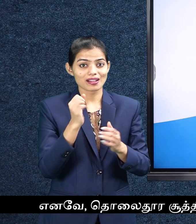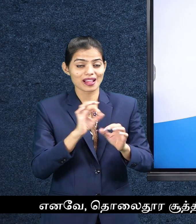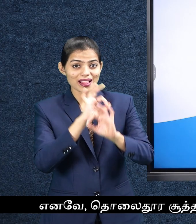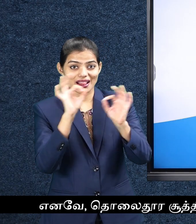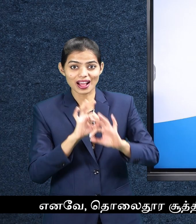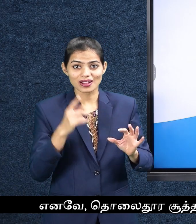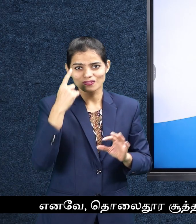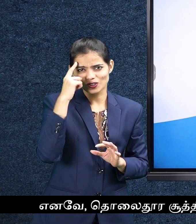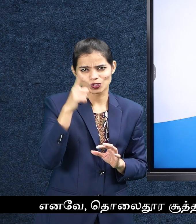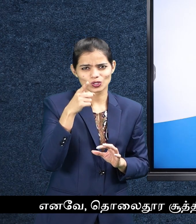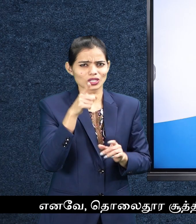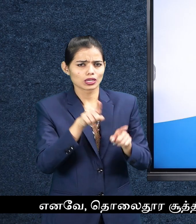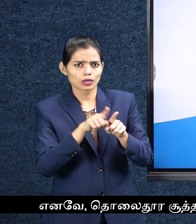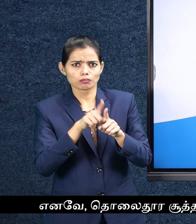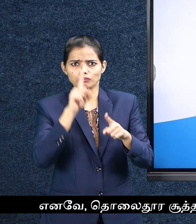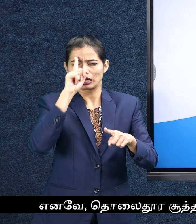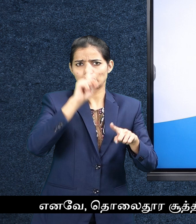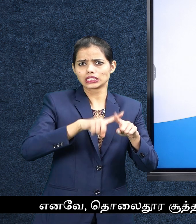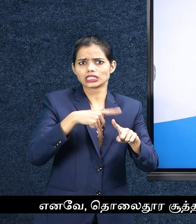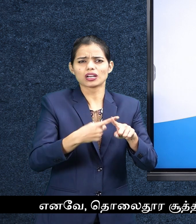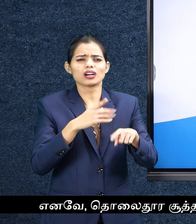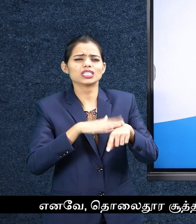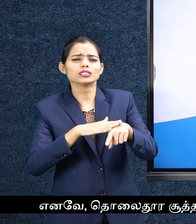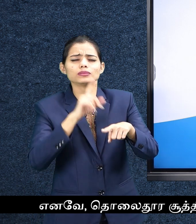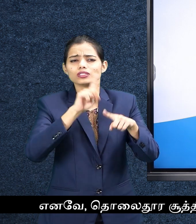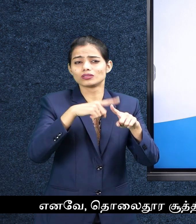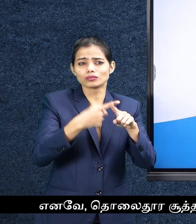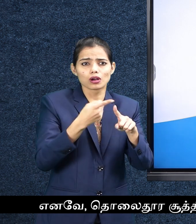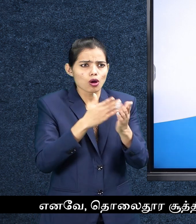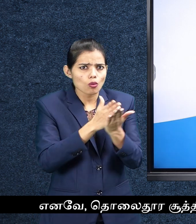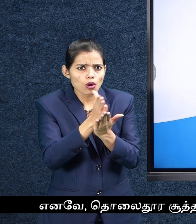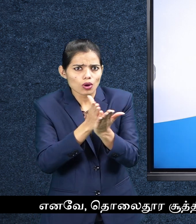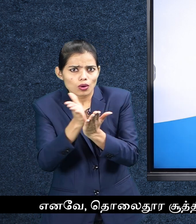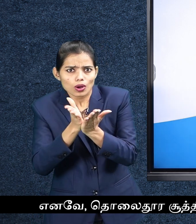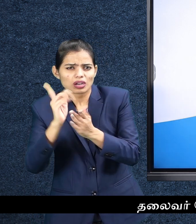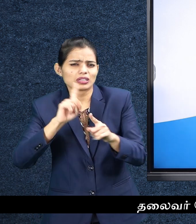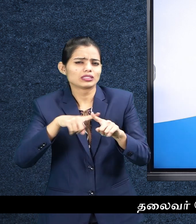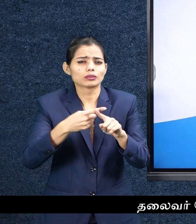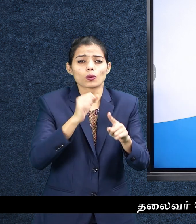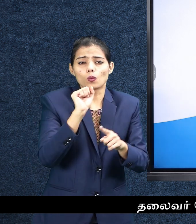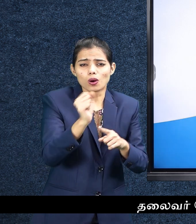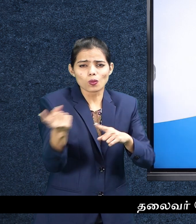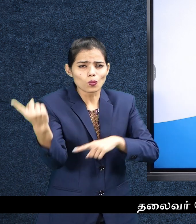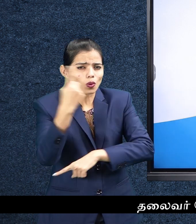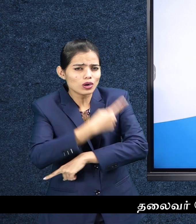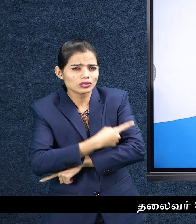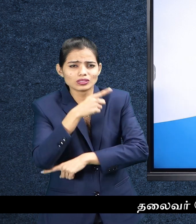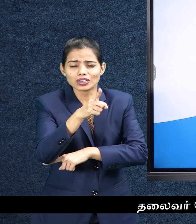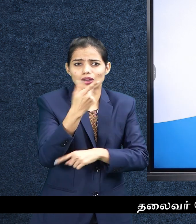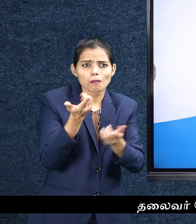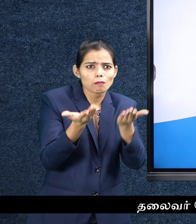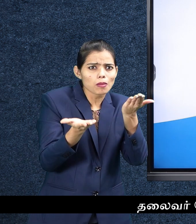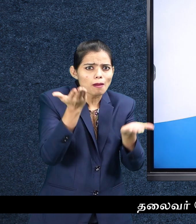எனவே தொலைதூர சூத்திரத்தை பயன்படுத்தி நமது அன்றாட வாழ்வில் தலைவர் நேவிகேட்டராக